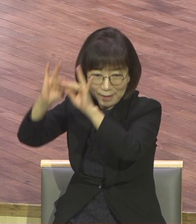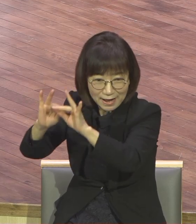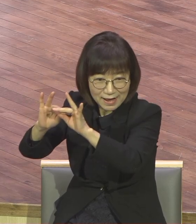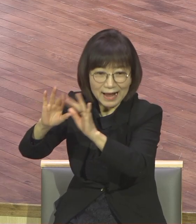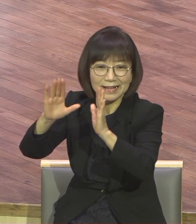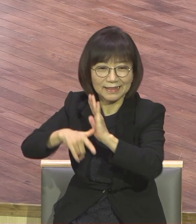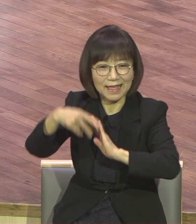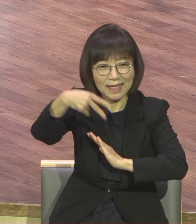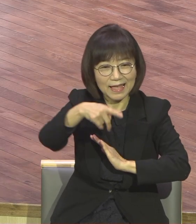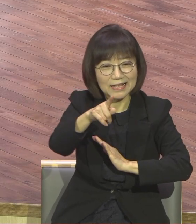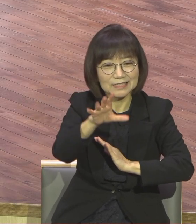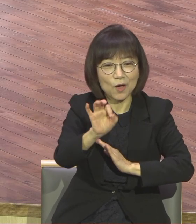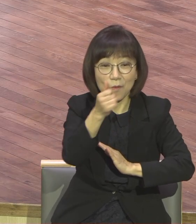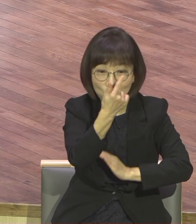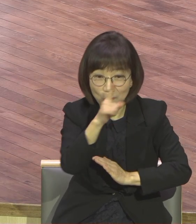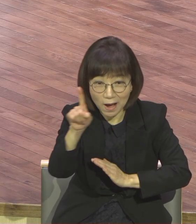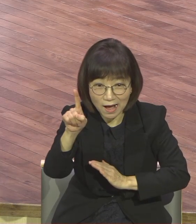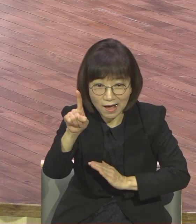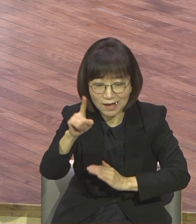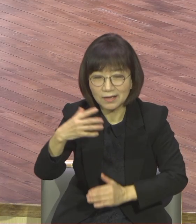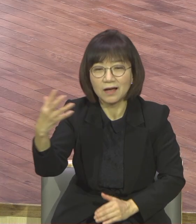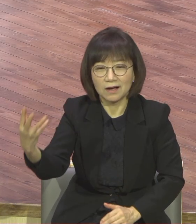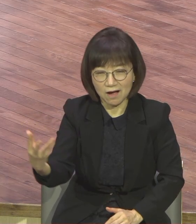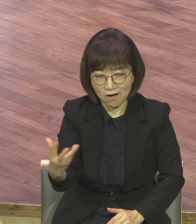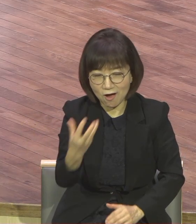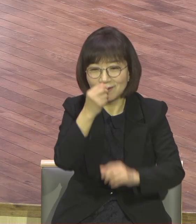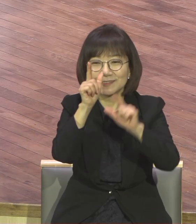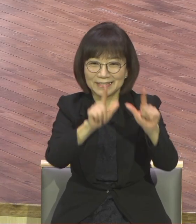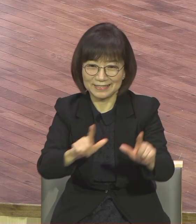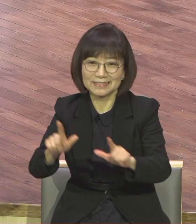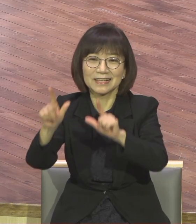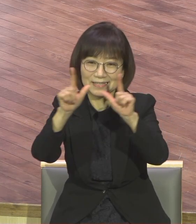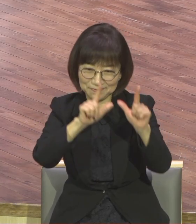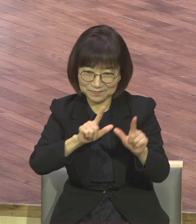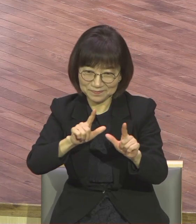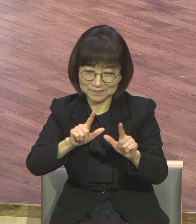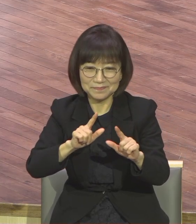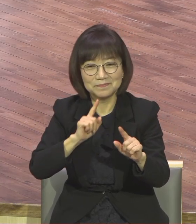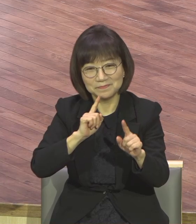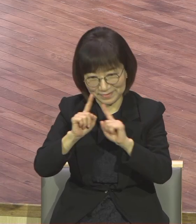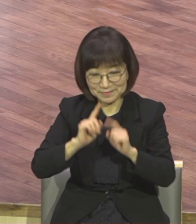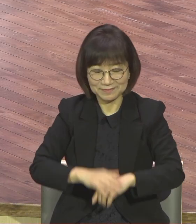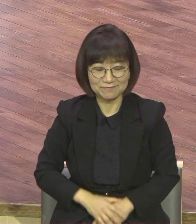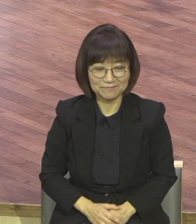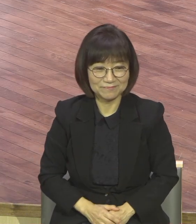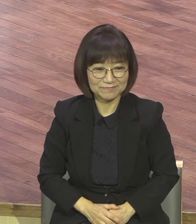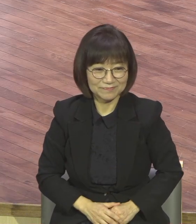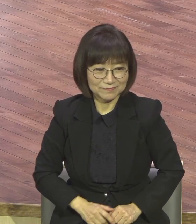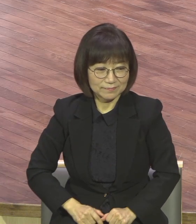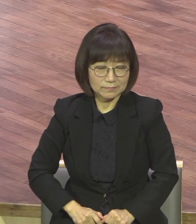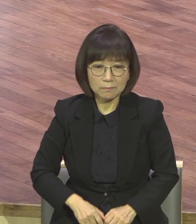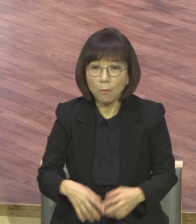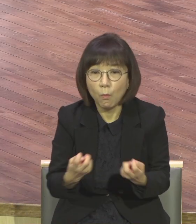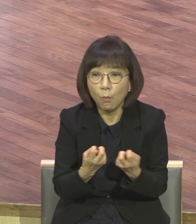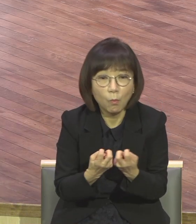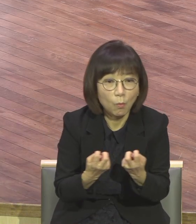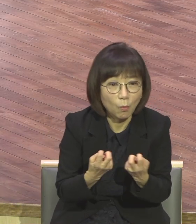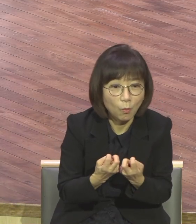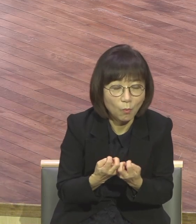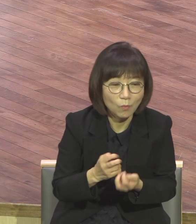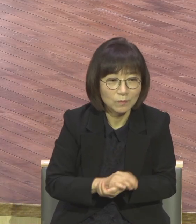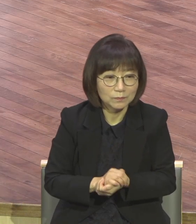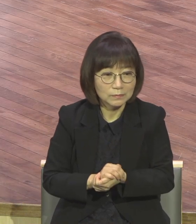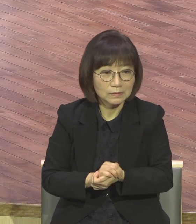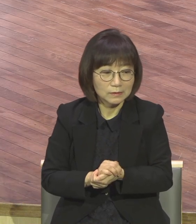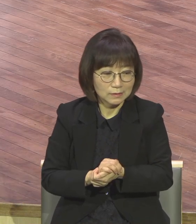성화 거룩의 삶이다. 그렇게 말합니다. 어떻게 할 수 있느냐? 하나님께,